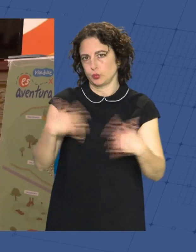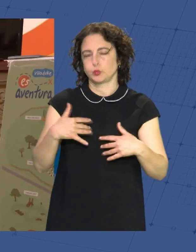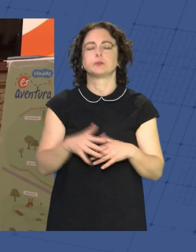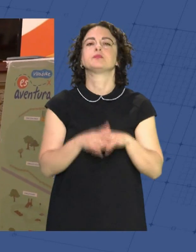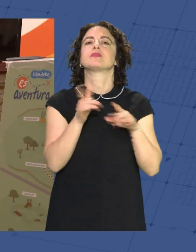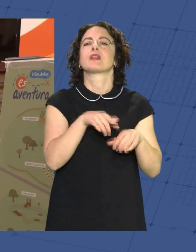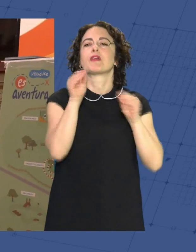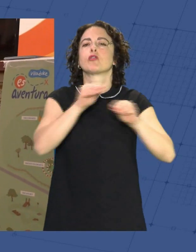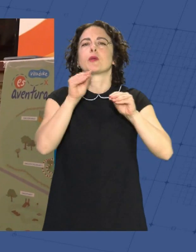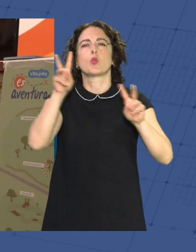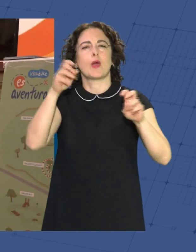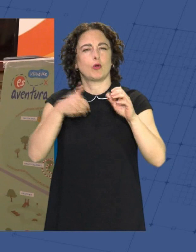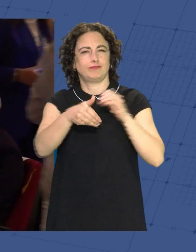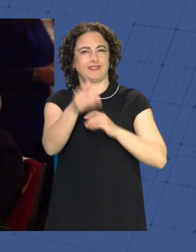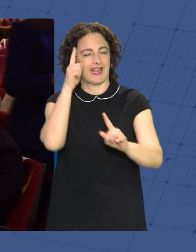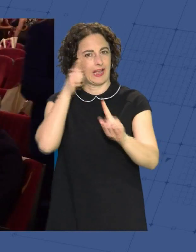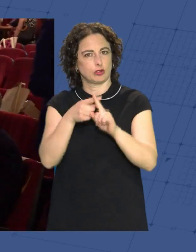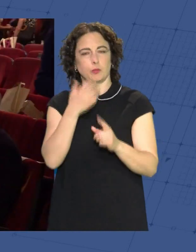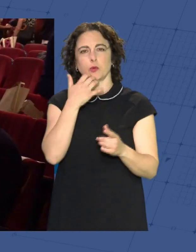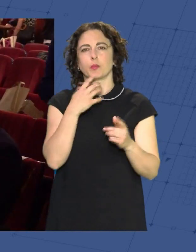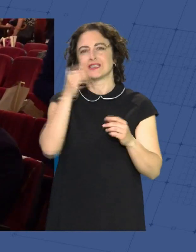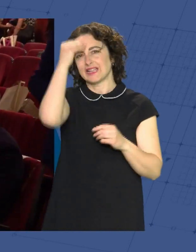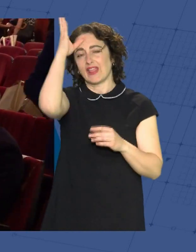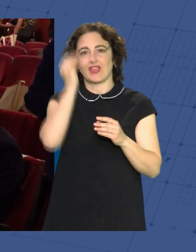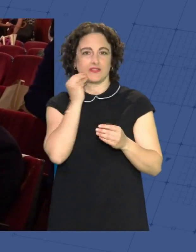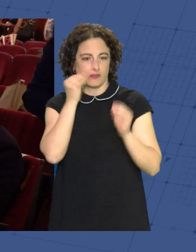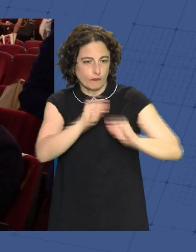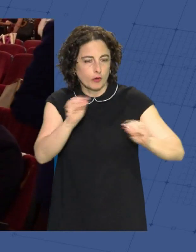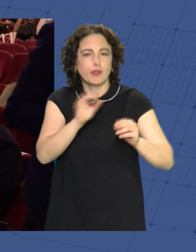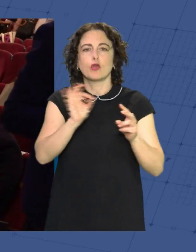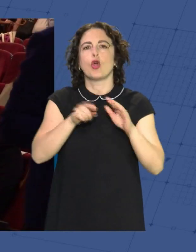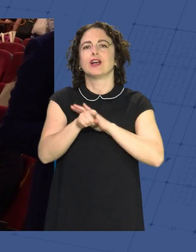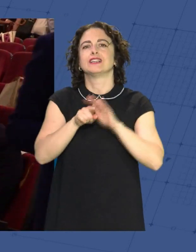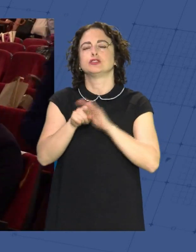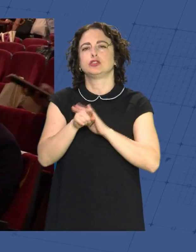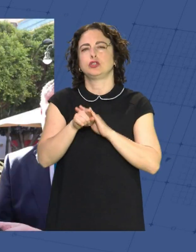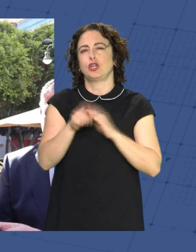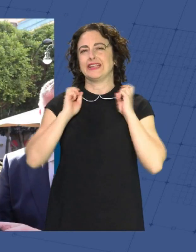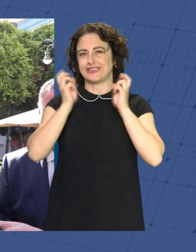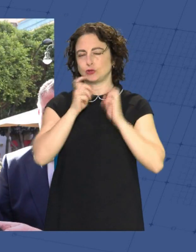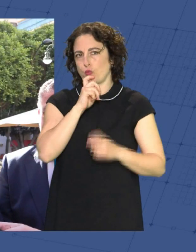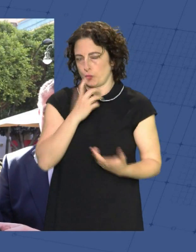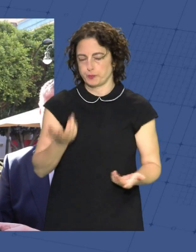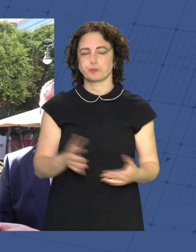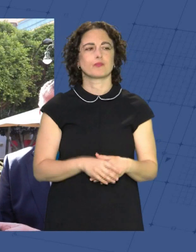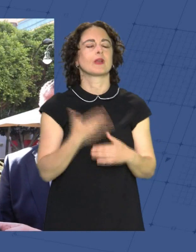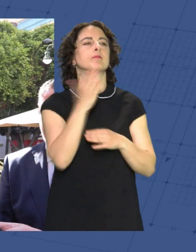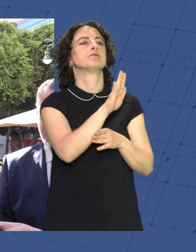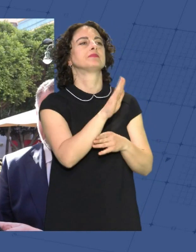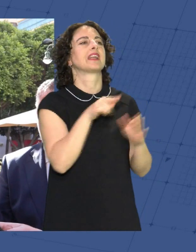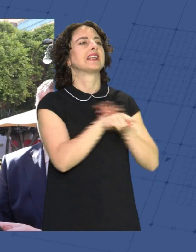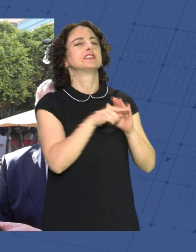forman en los nuevos retos que están surgiendo, como el de la inteligencia artificial o la gestión del estrés. Vamos a mostrarles una gestión